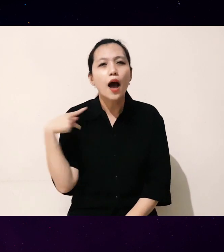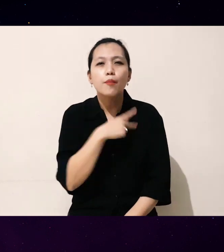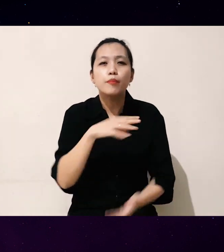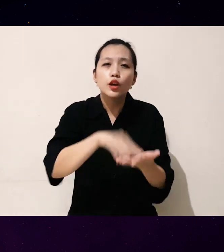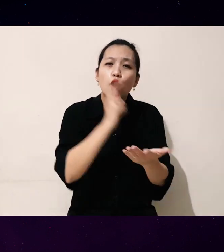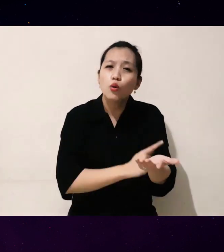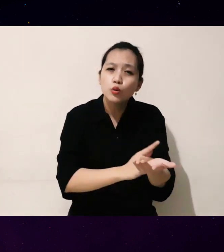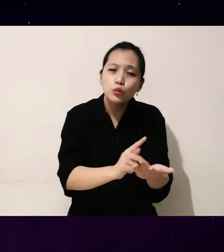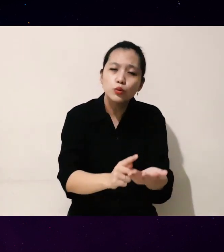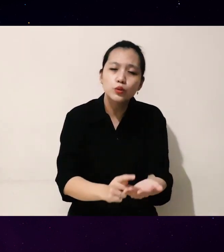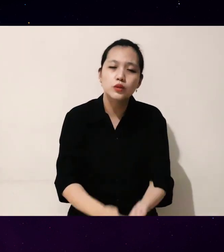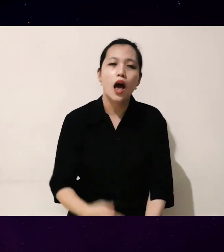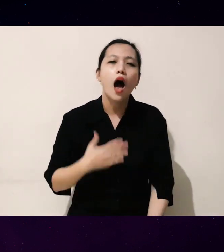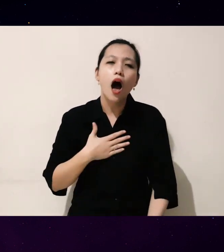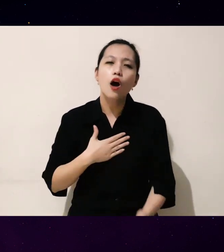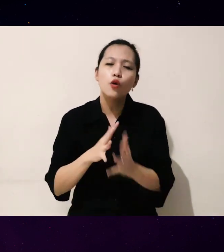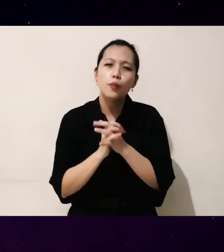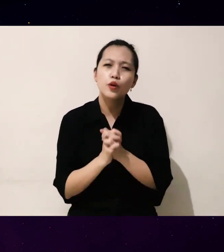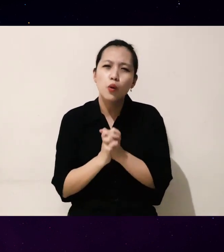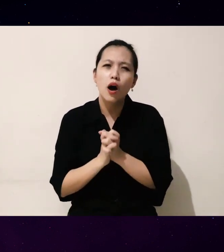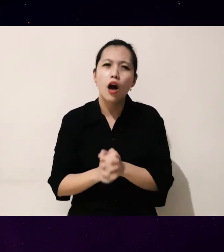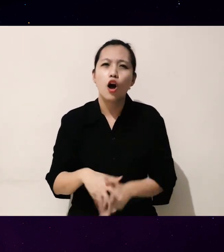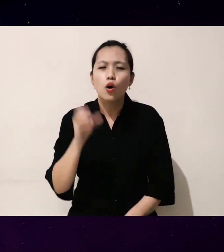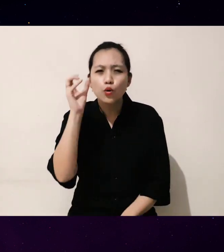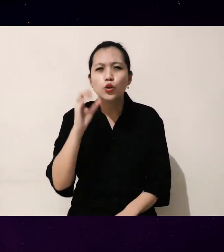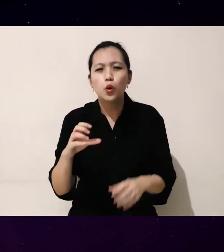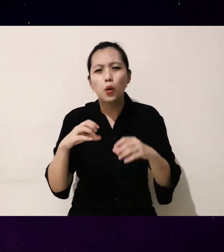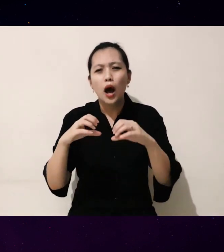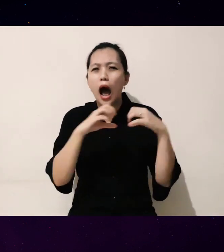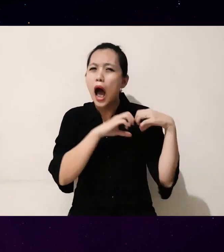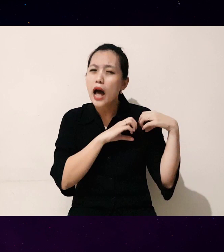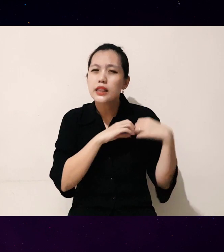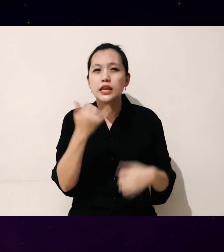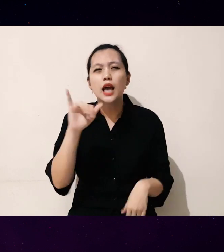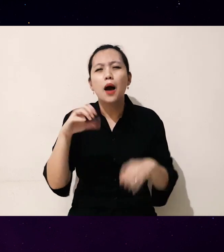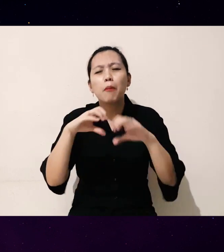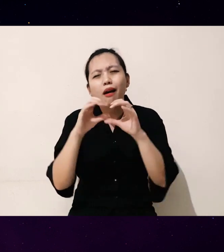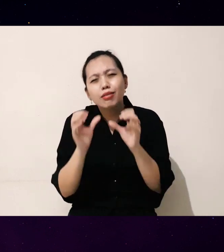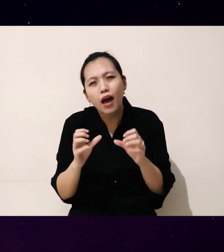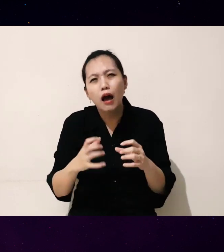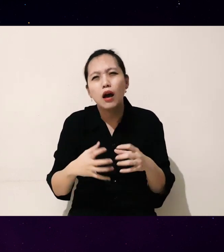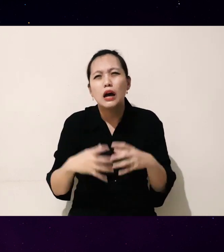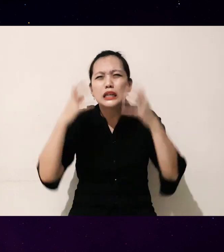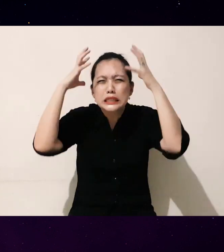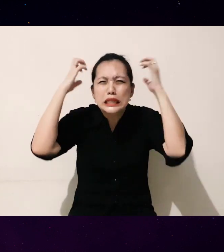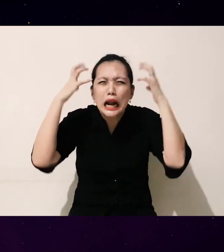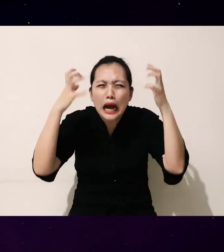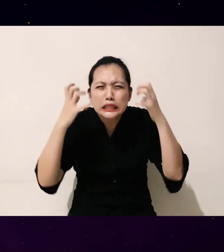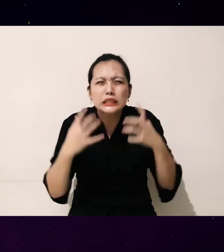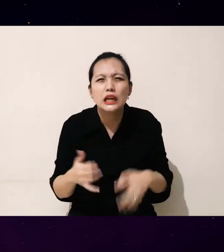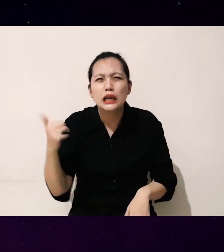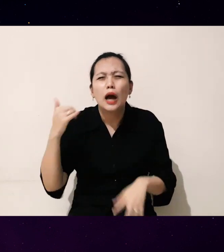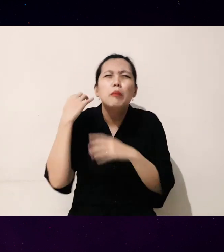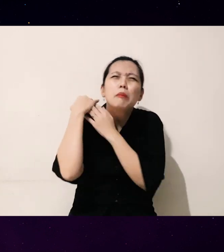Engkau melindungi kami, menudungi kami, melingkupi kami saat ini, Roh Kudus. Hamba berdoa bagi setiap anak-anak-Mu yang